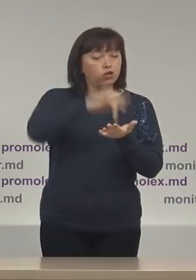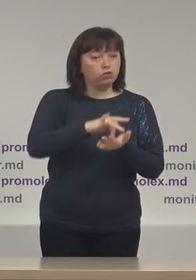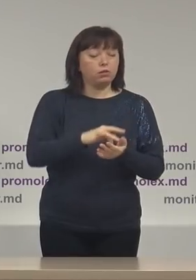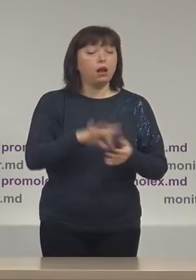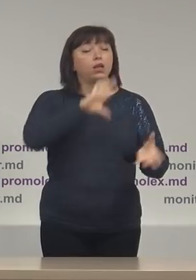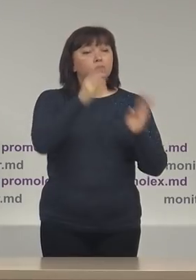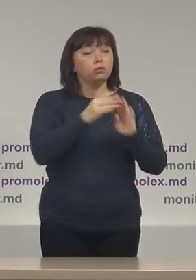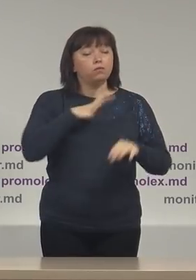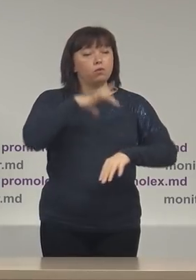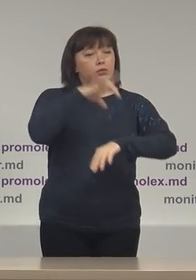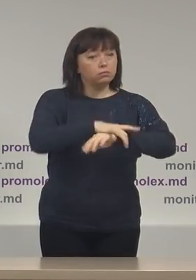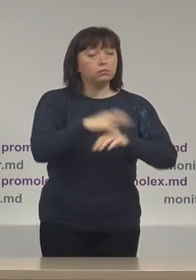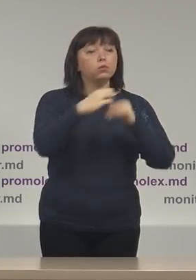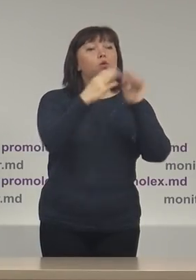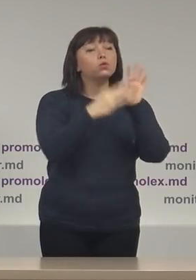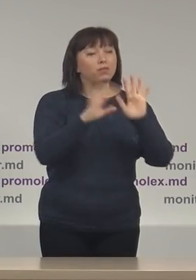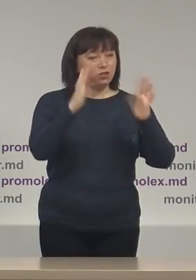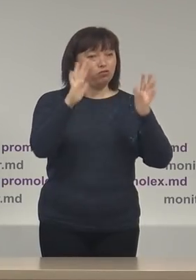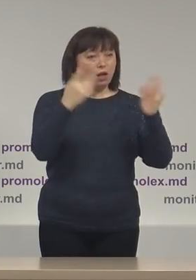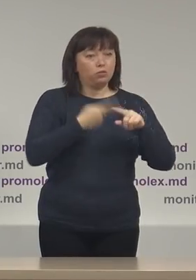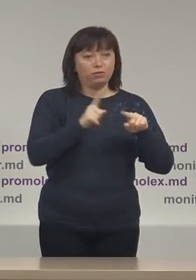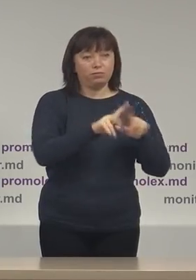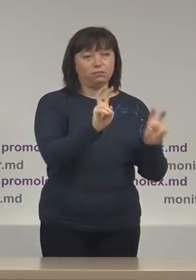În total atestate 19 cazuri.